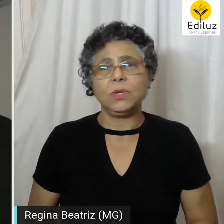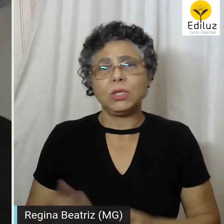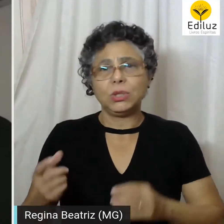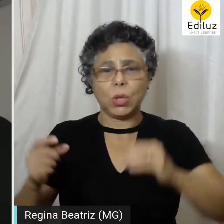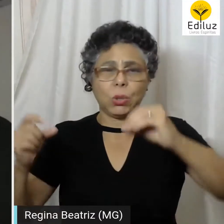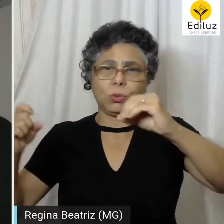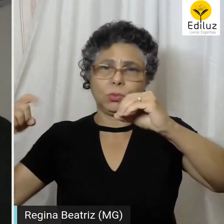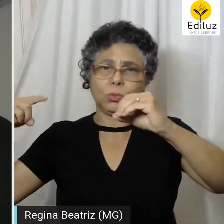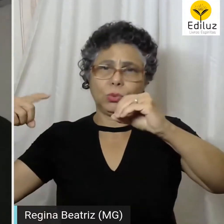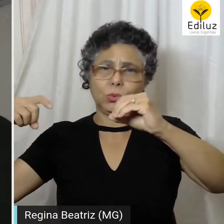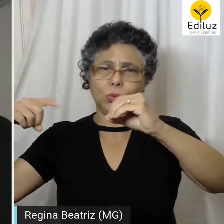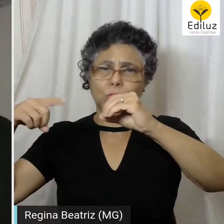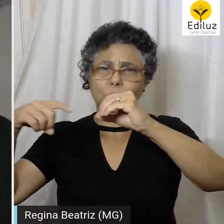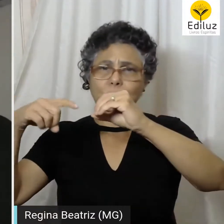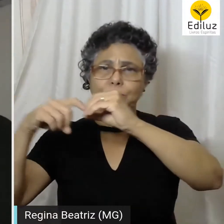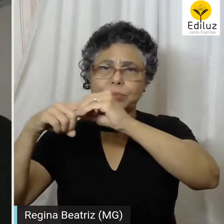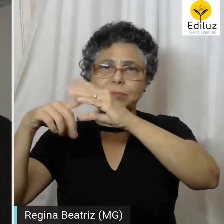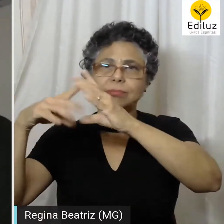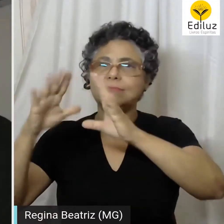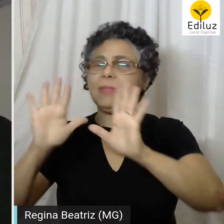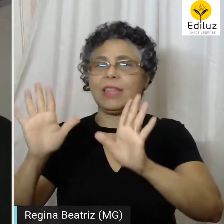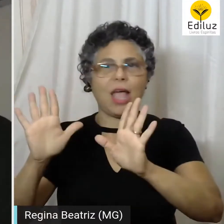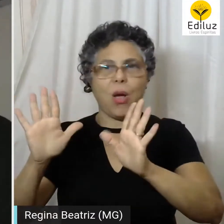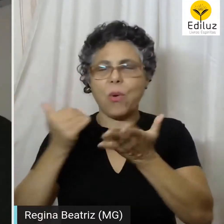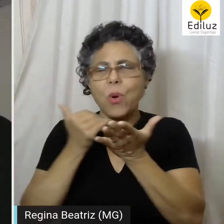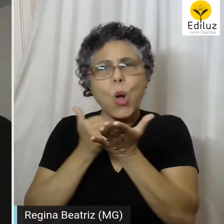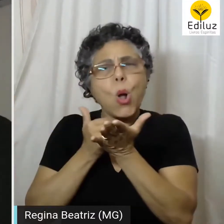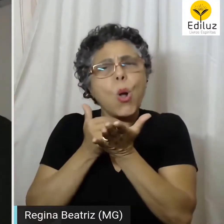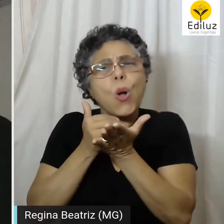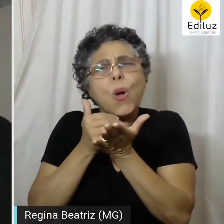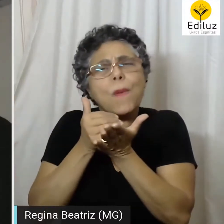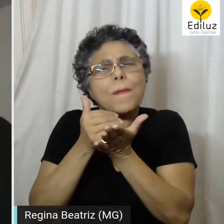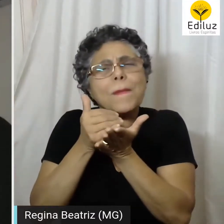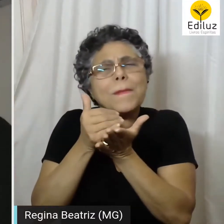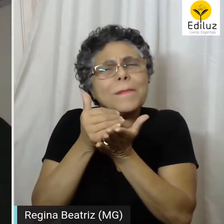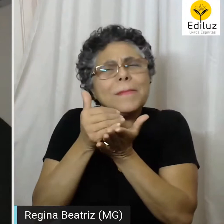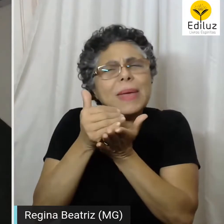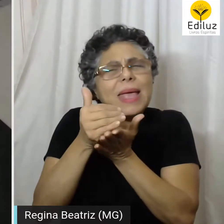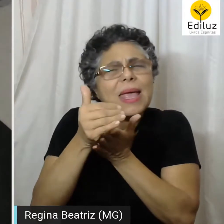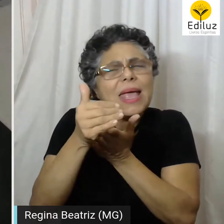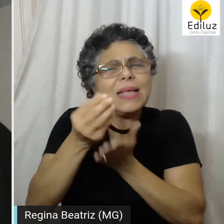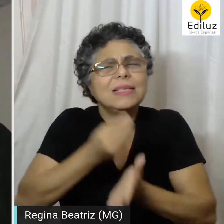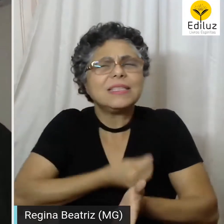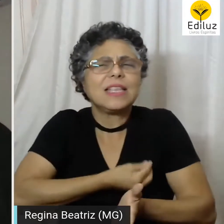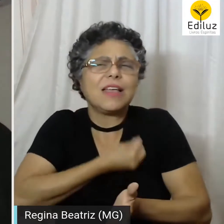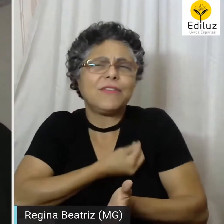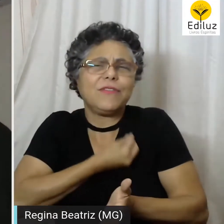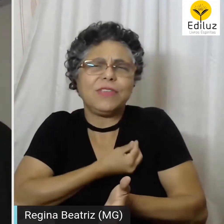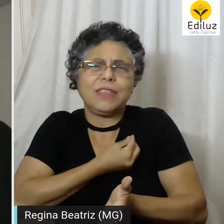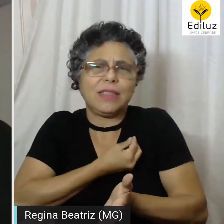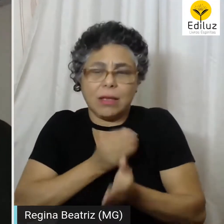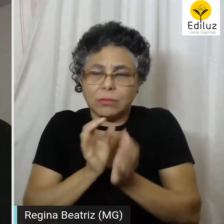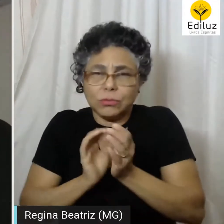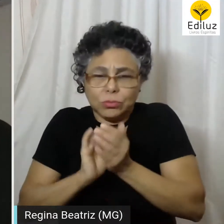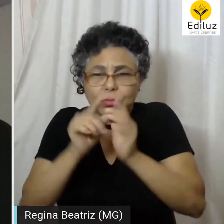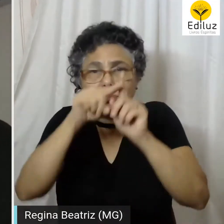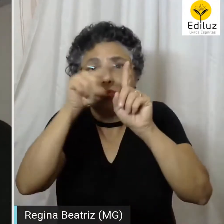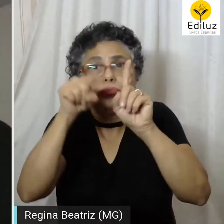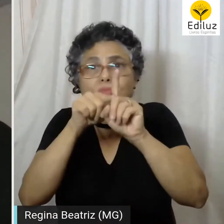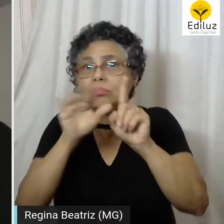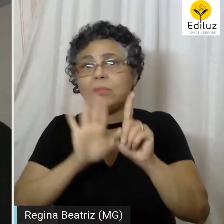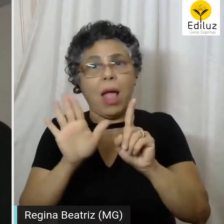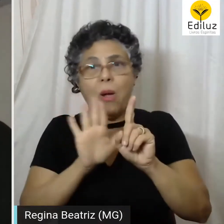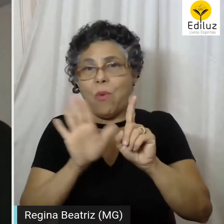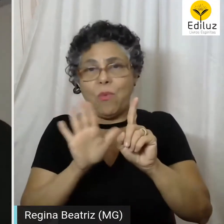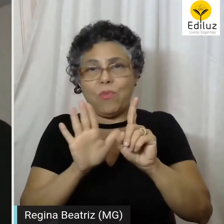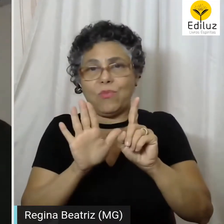fecundação, né, do início da vida no ventre. A constituição